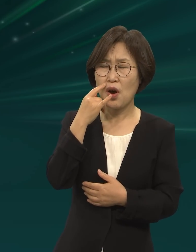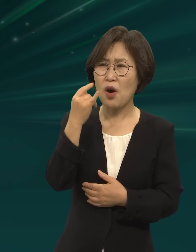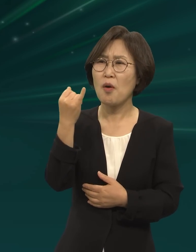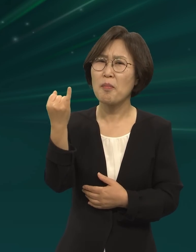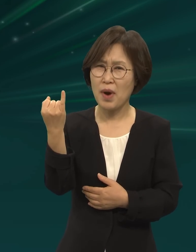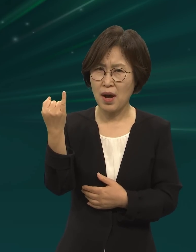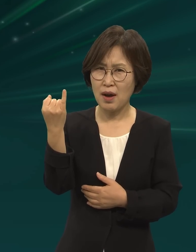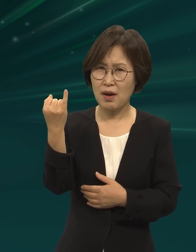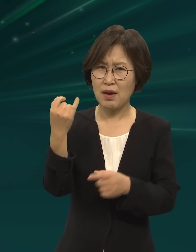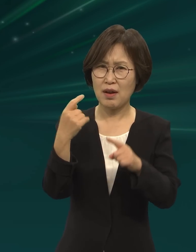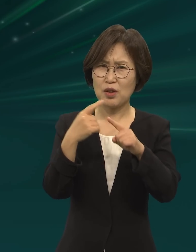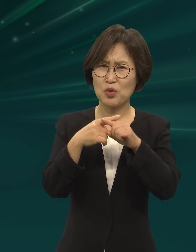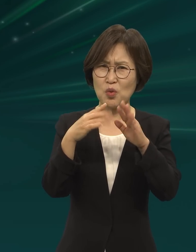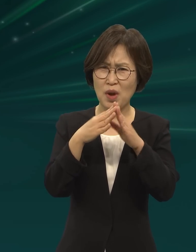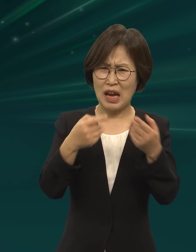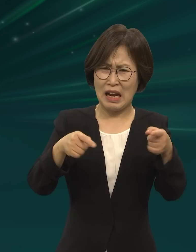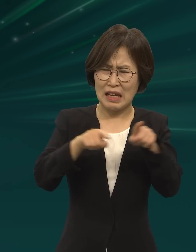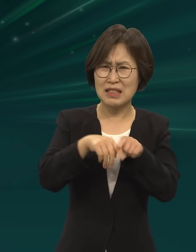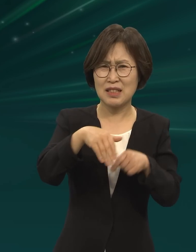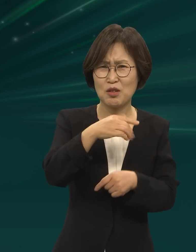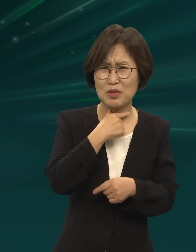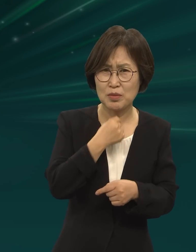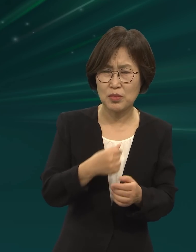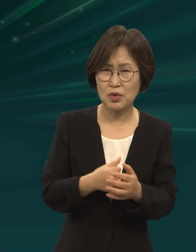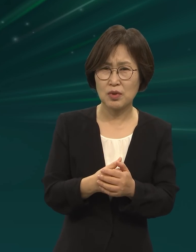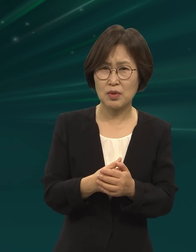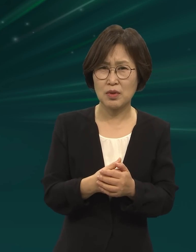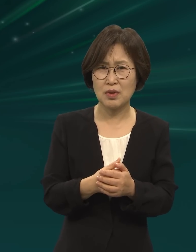아들이니까. 아니, 이렇게 말하지 마, 아들아.